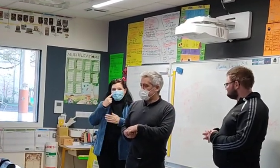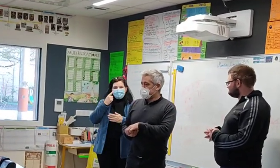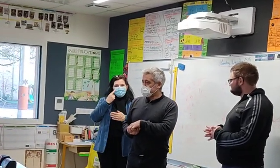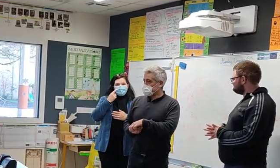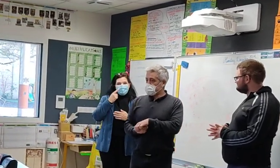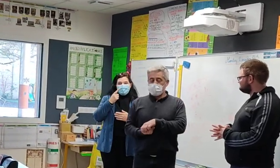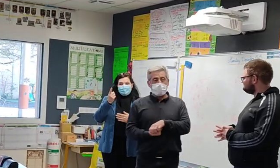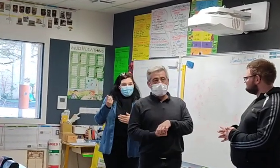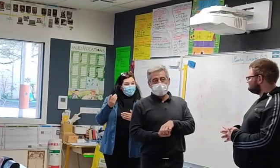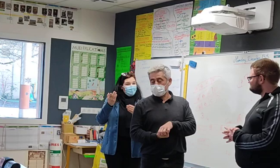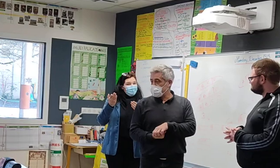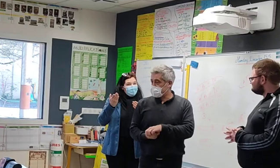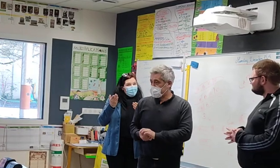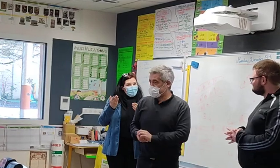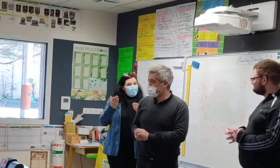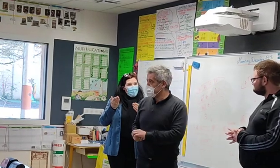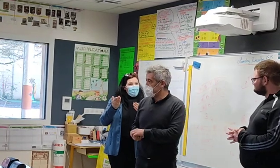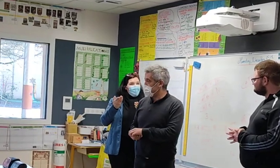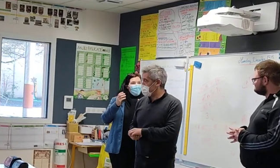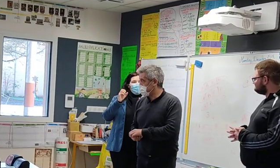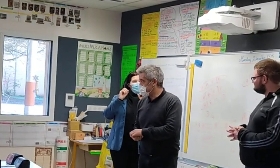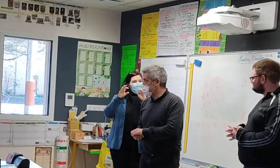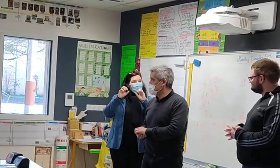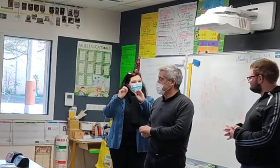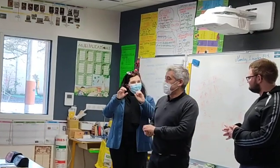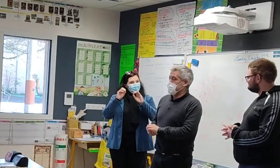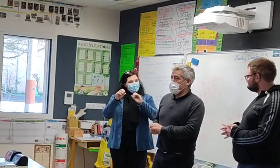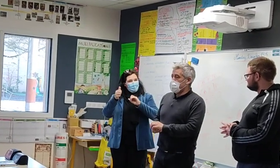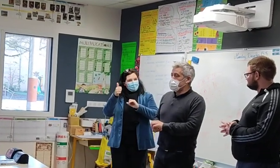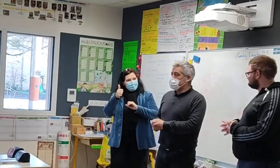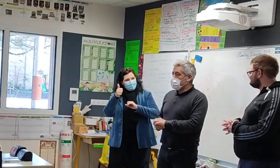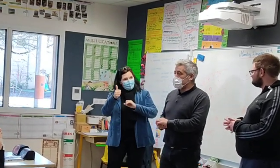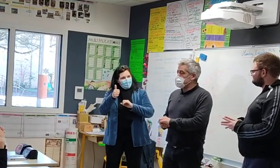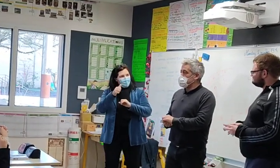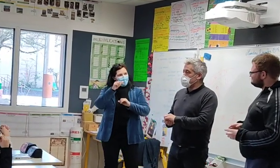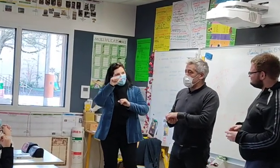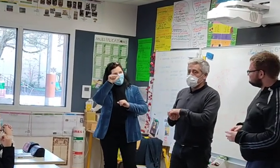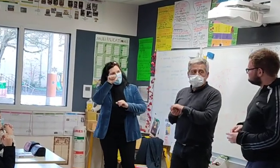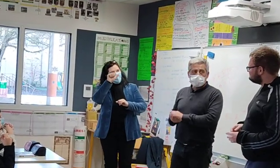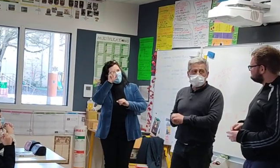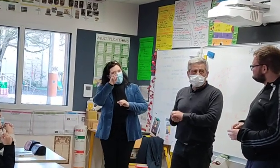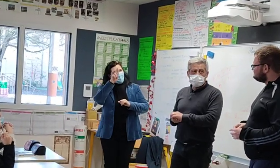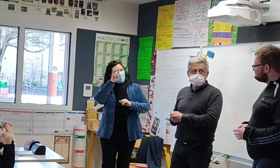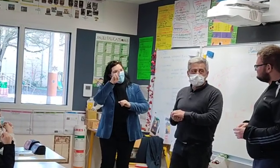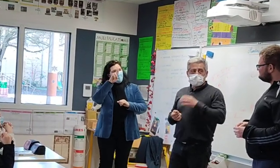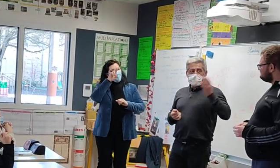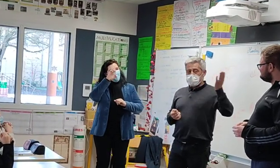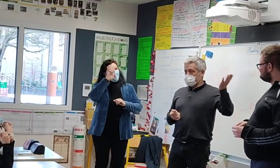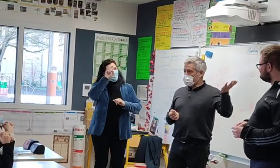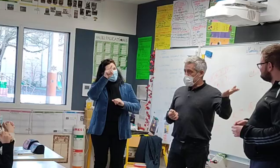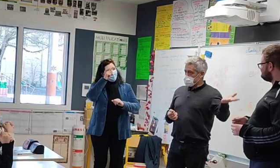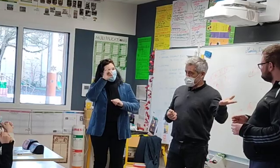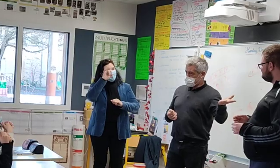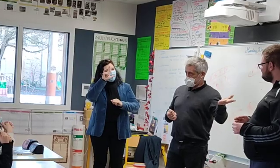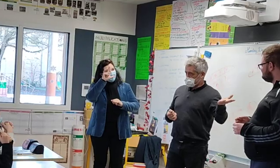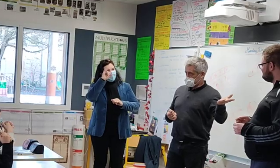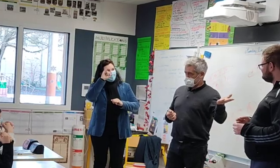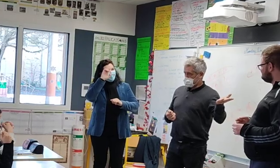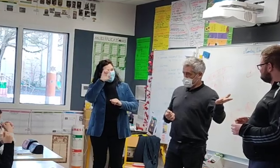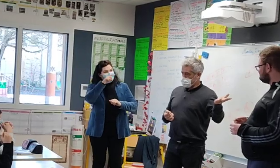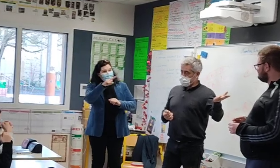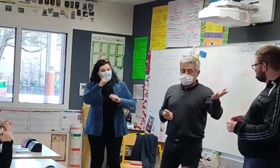Et grâce à votre maîtresse, à Aurélie, on a pu organiser une rencontre avec Thomas,